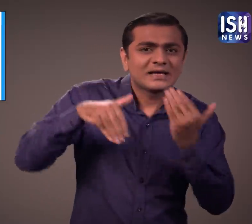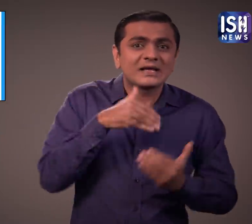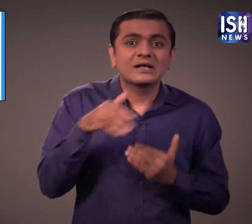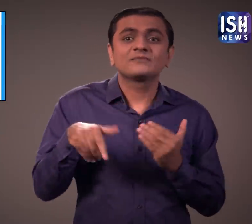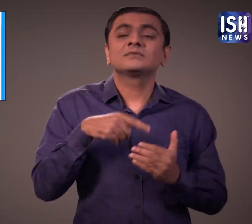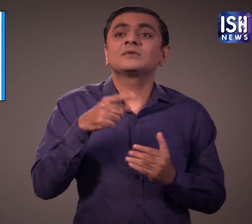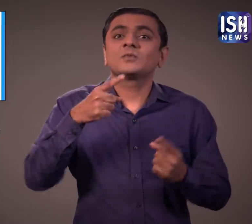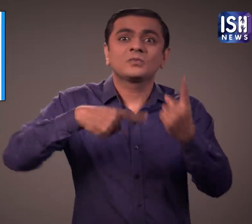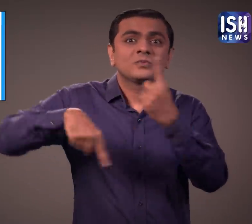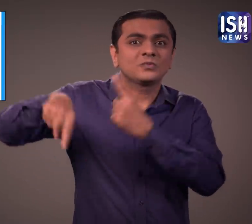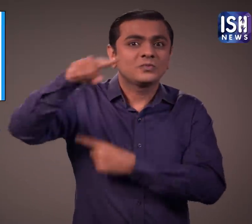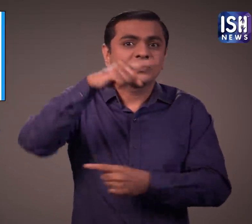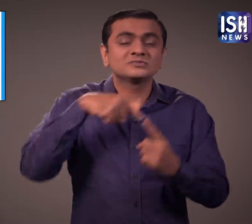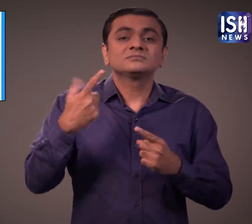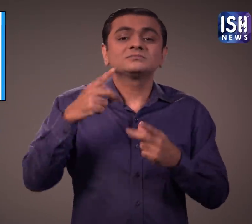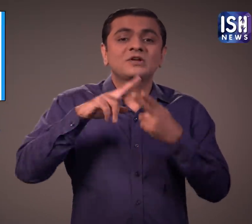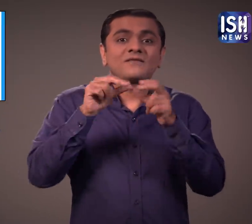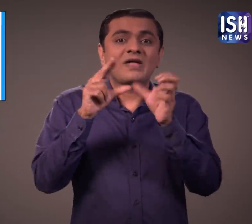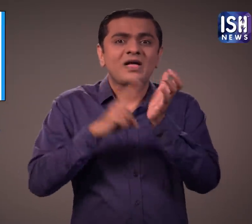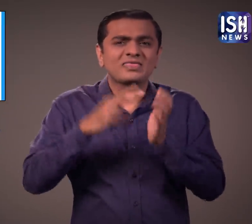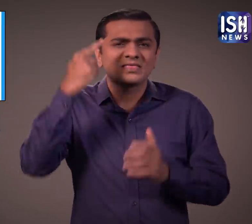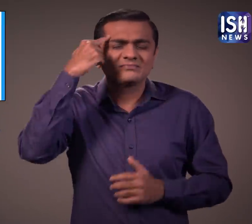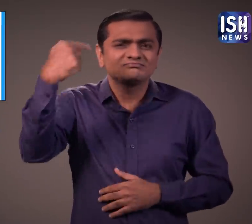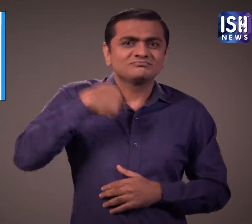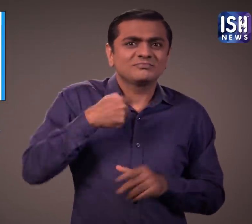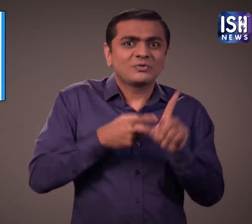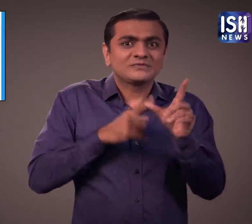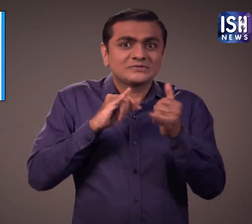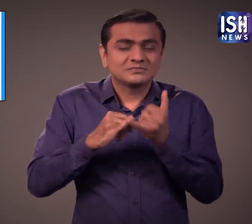रिश्यदार और प्रशनशकों का भी बहुत आभारी हूँ